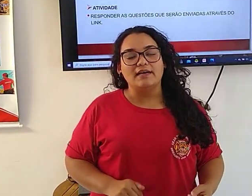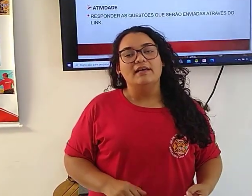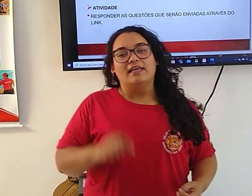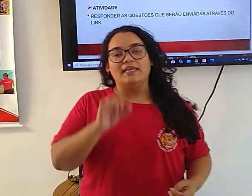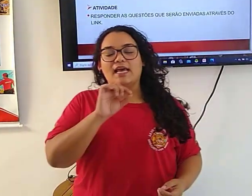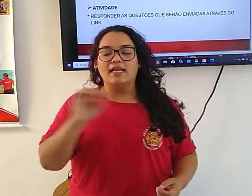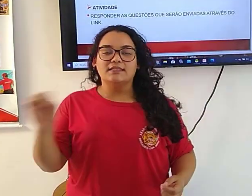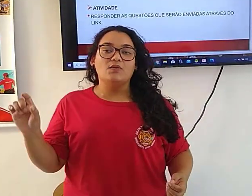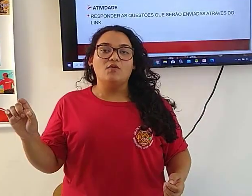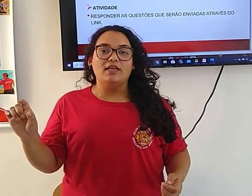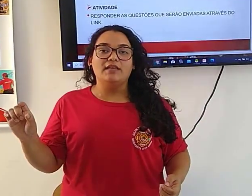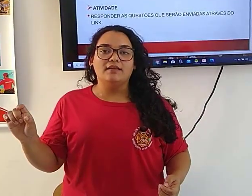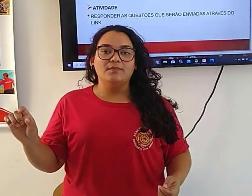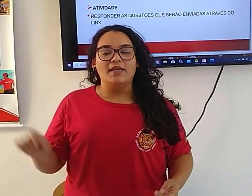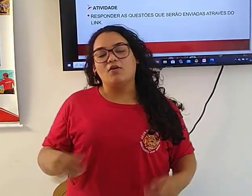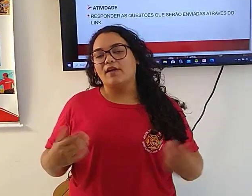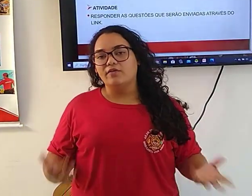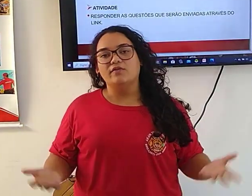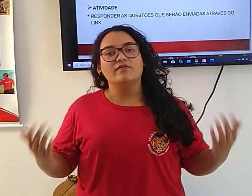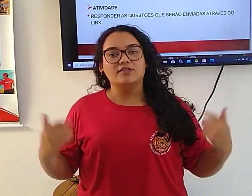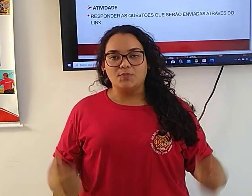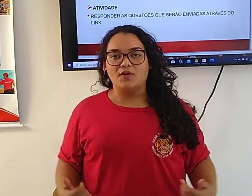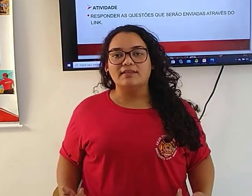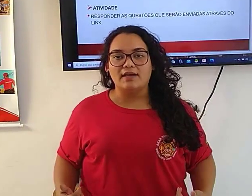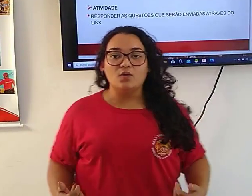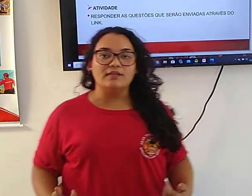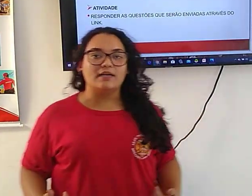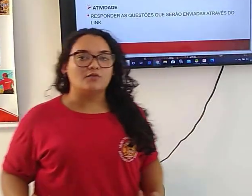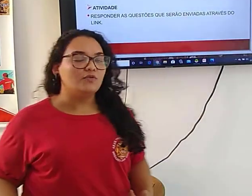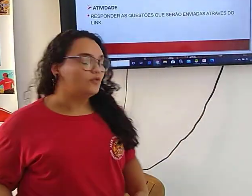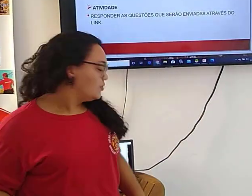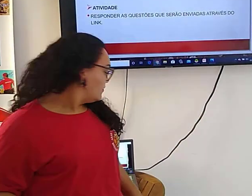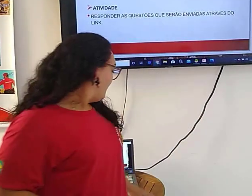em relação ao link também, qualquer dúvida vocês podem entrar em contato conosco.